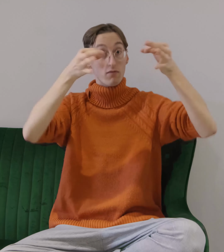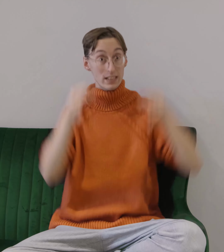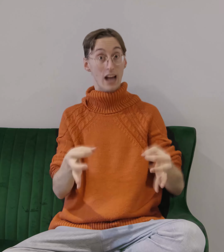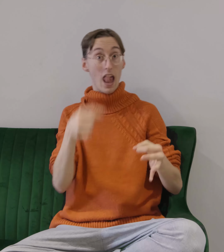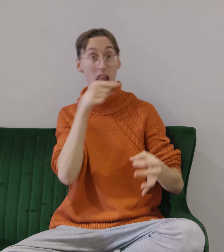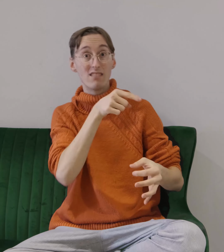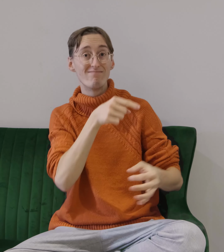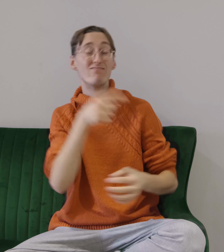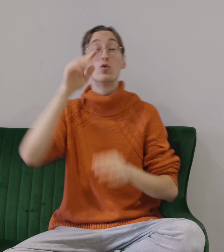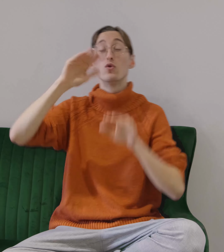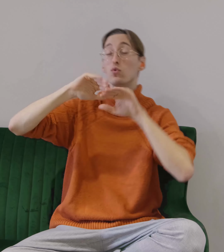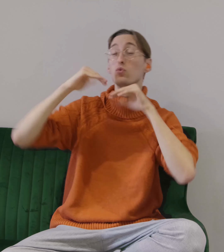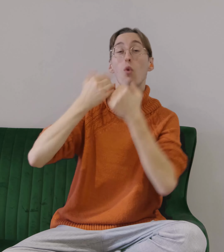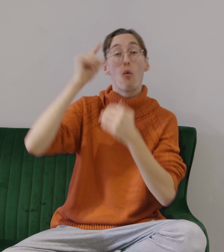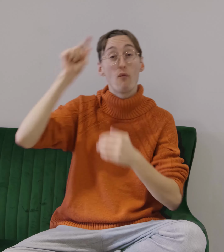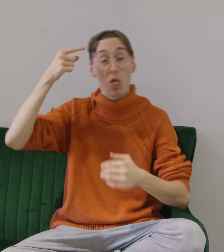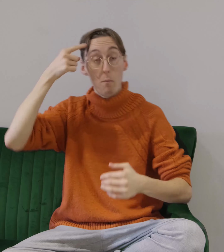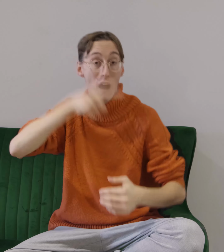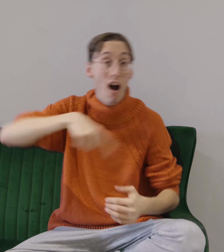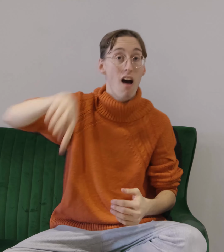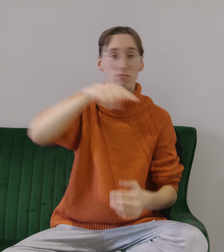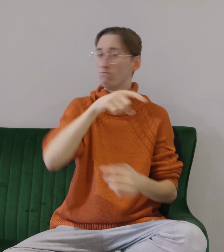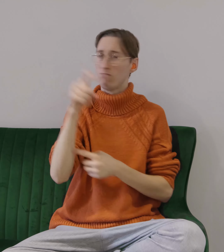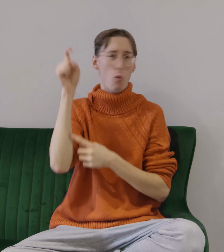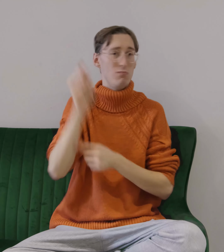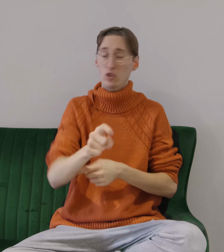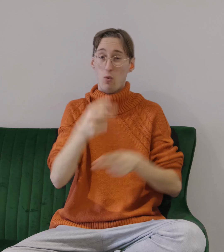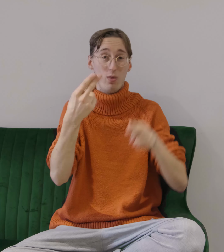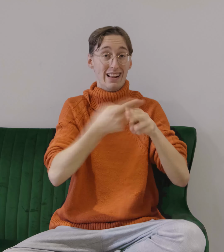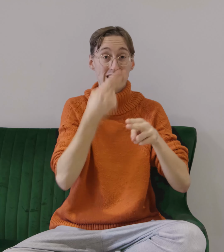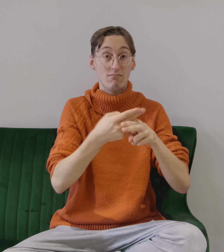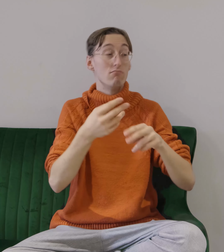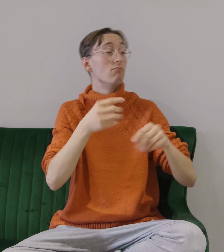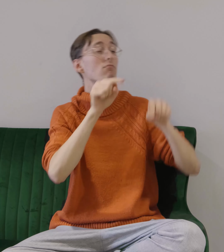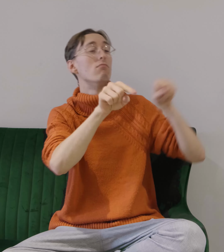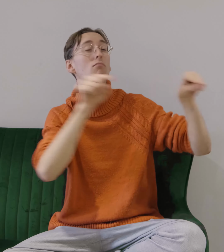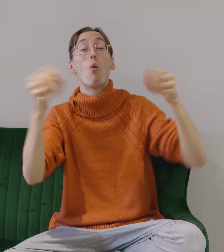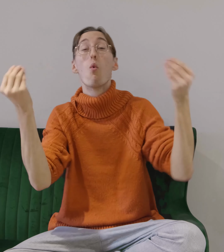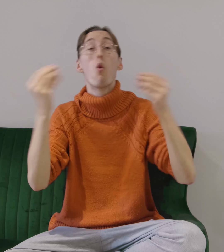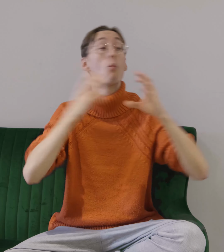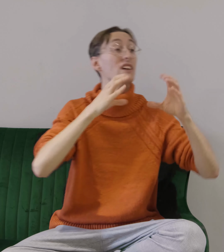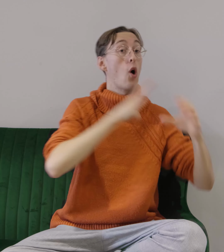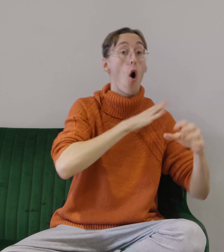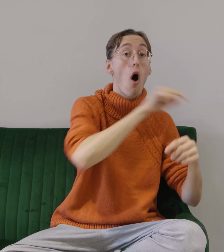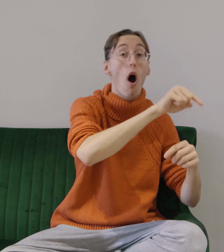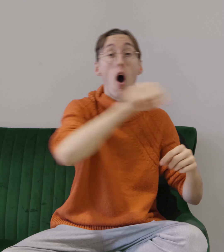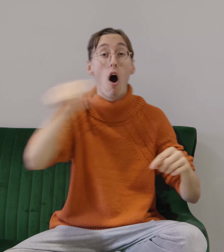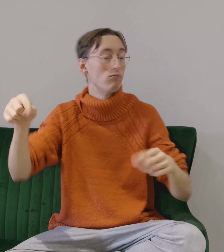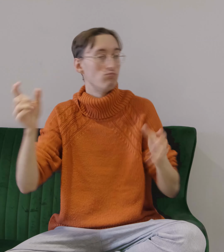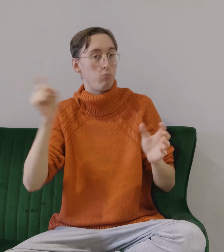elle ne l'oblige pas à l'utiliser dans toutes ses communications ou même à l'interne.